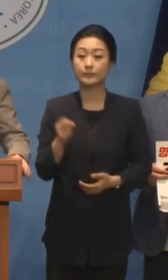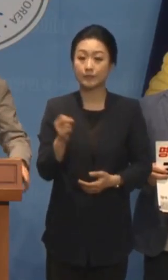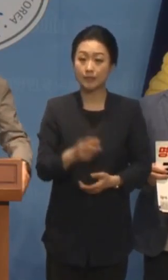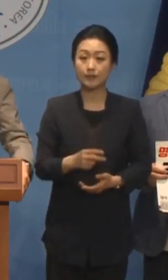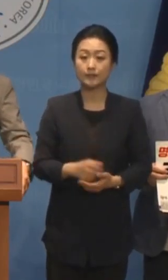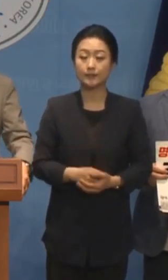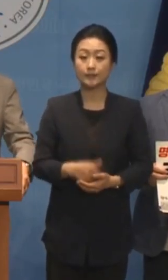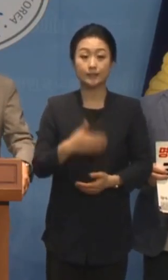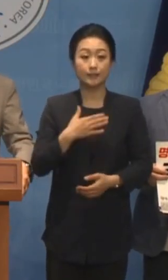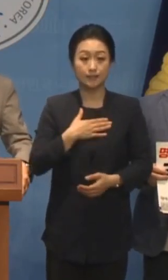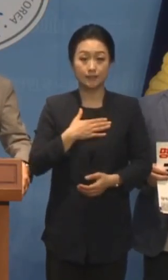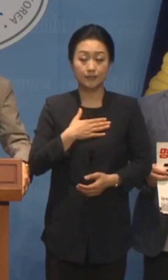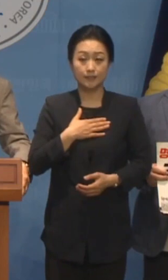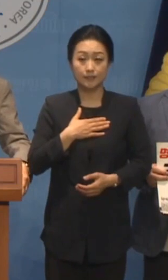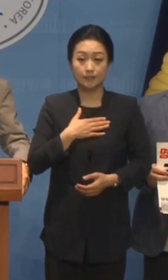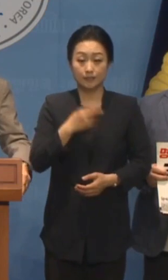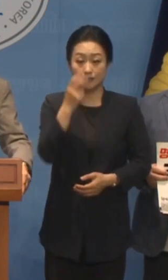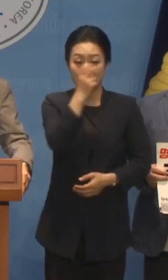마지막으로 저는